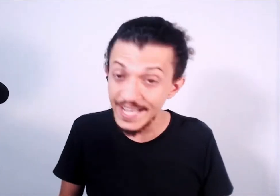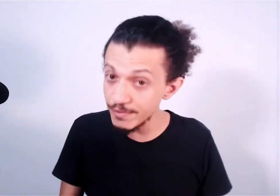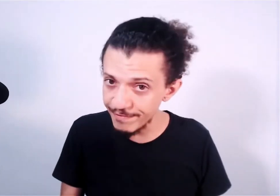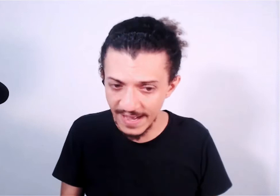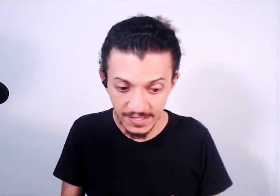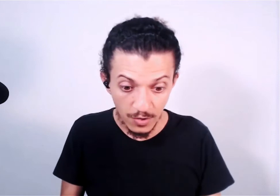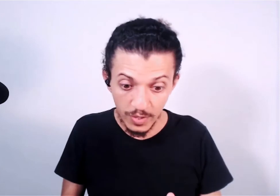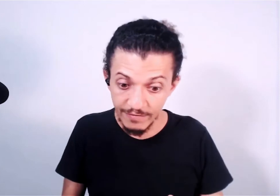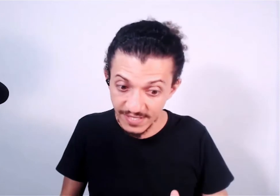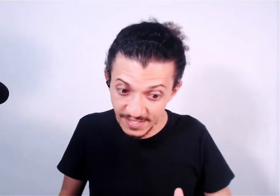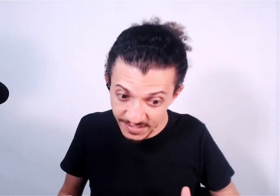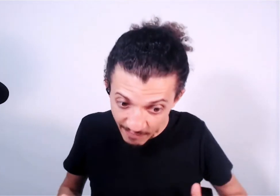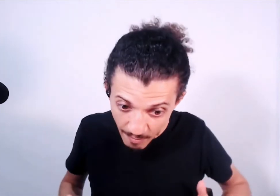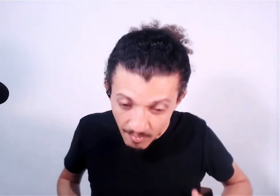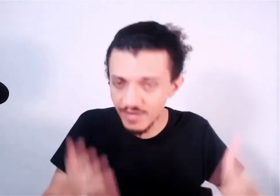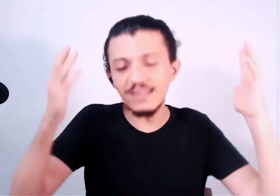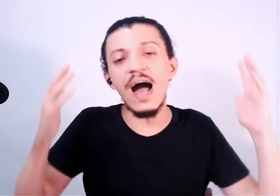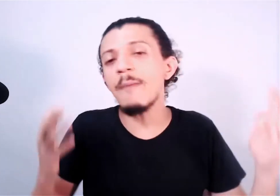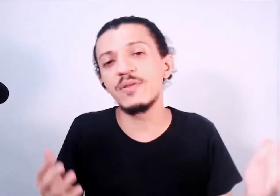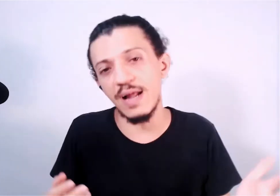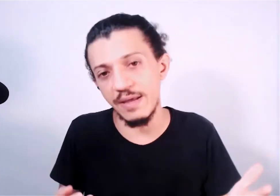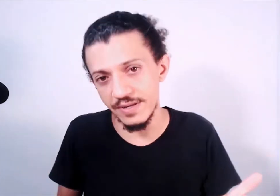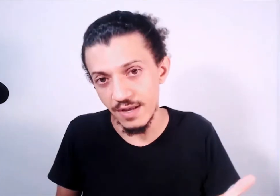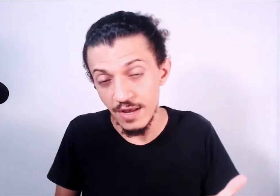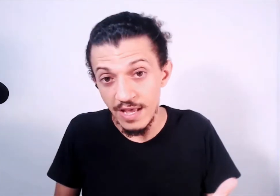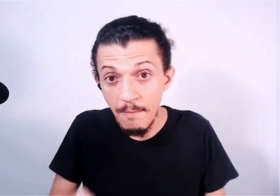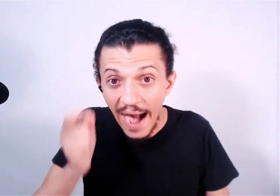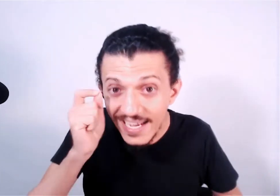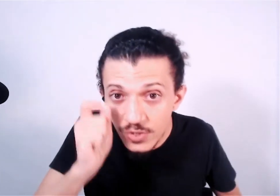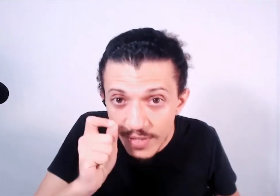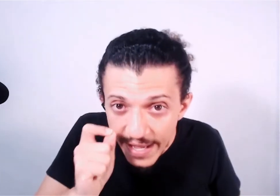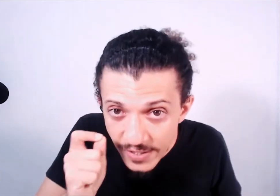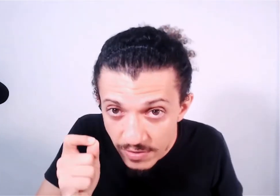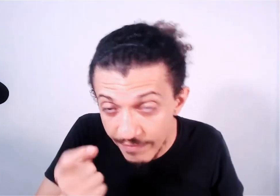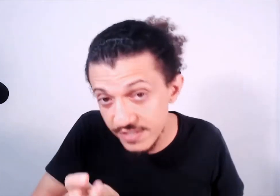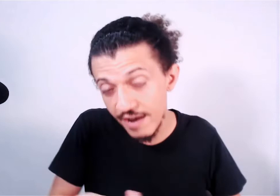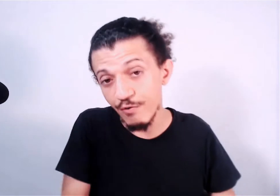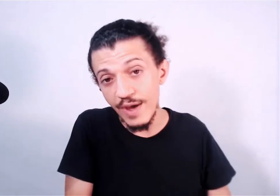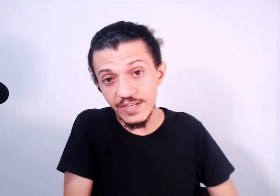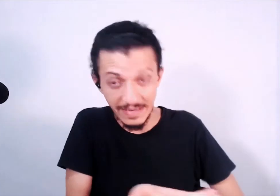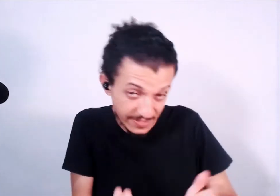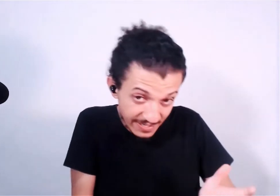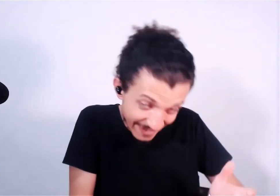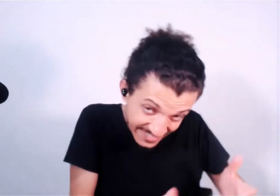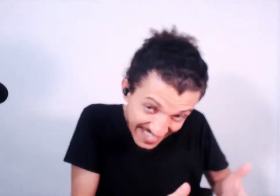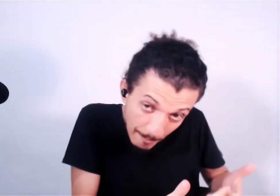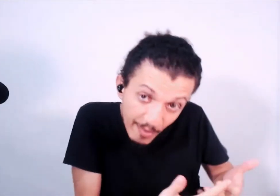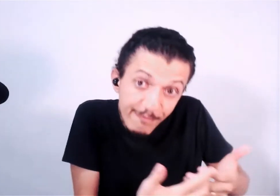Isso faz com que você se desenvolva muito mais rápido na Libras. E mais do que isso, talvez você já é fluente, mas você vai se